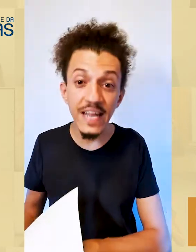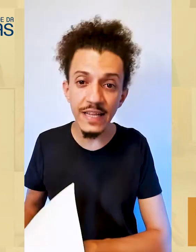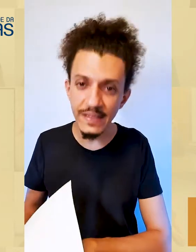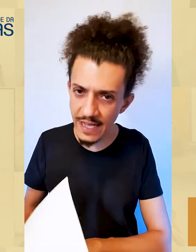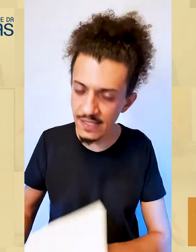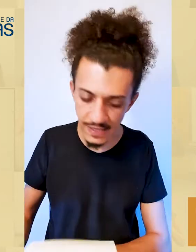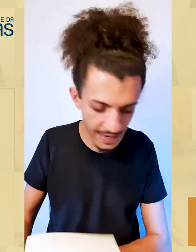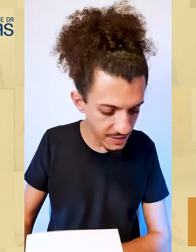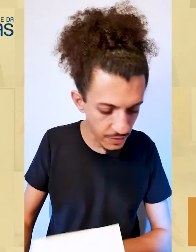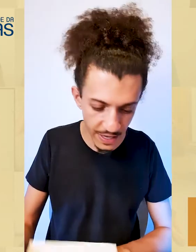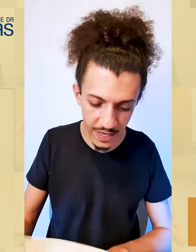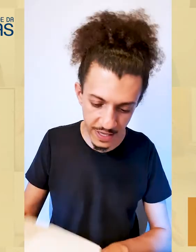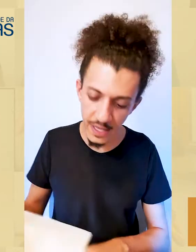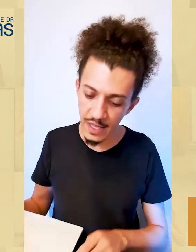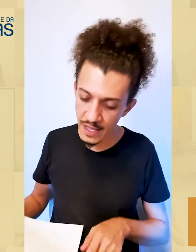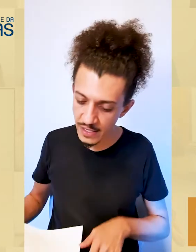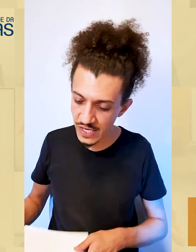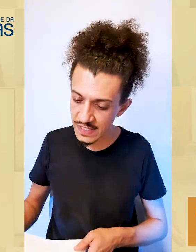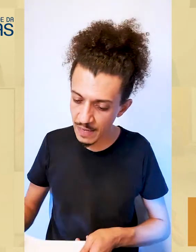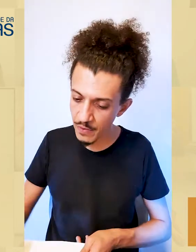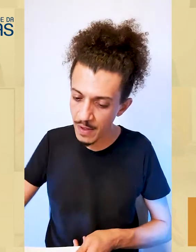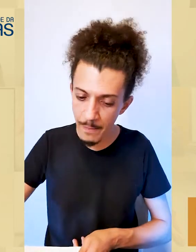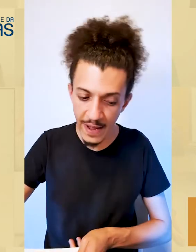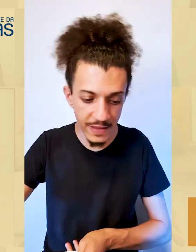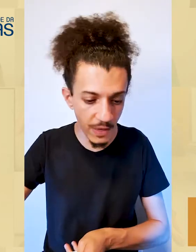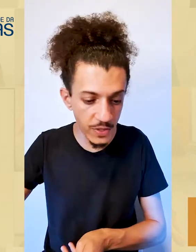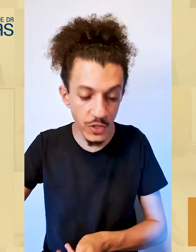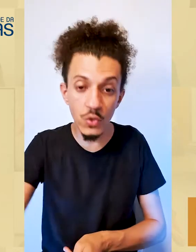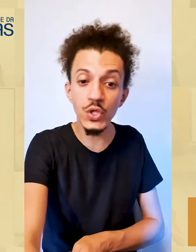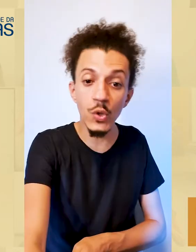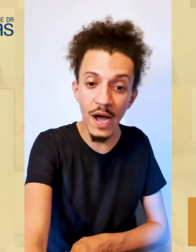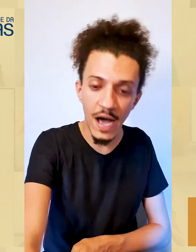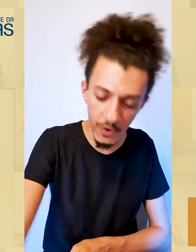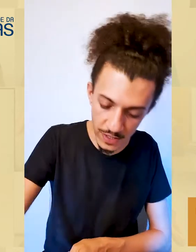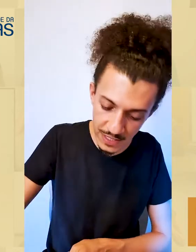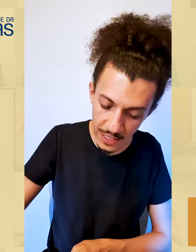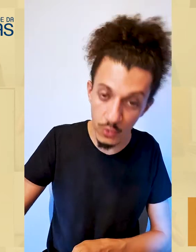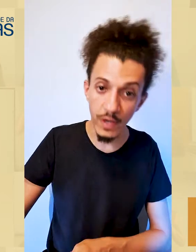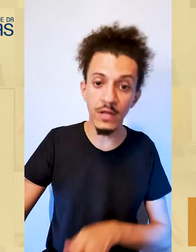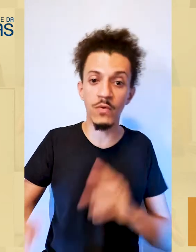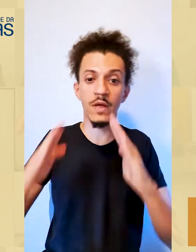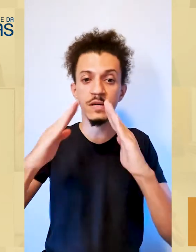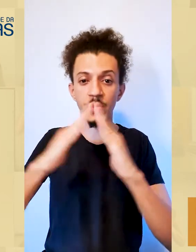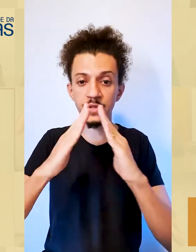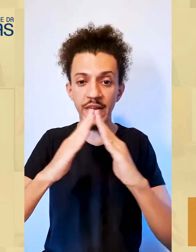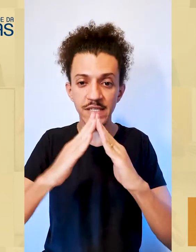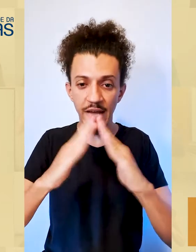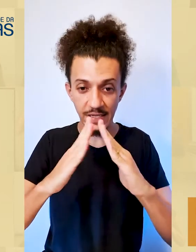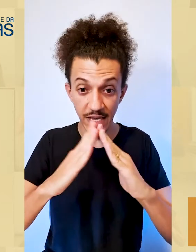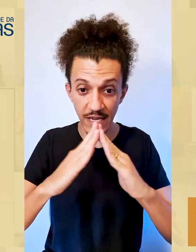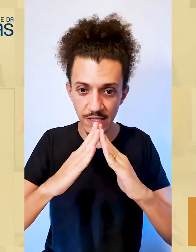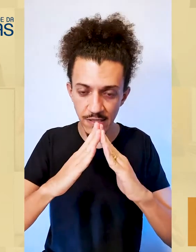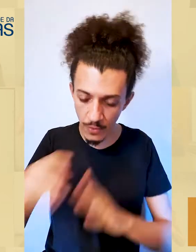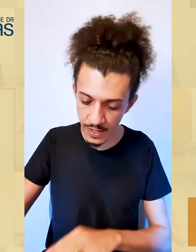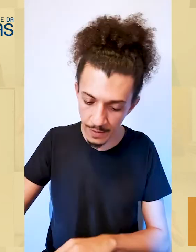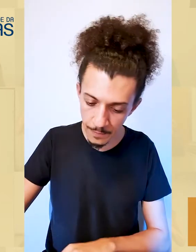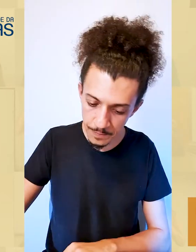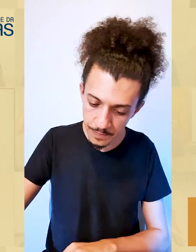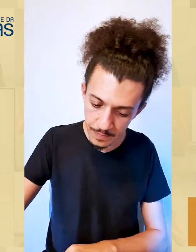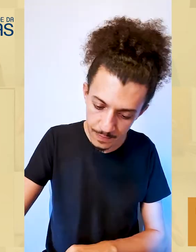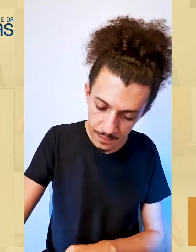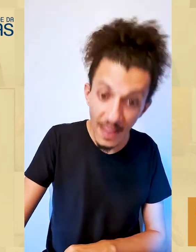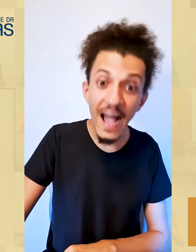a escrita desses sinais que eu dei aqui de exemplo, para então a gente continuar a nossa leitura. Então, são 3 sinais. Esse sinal